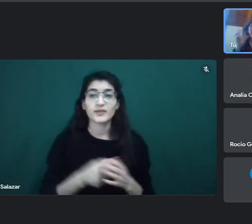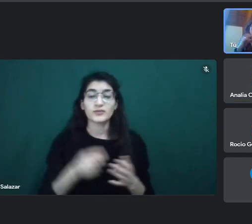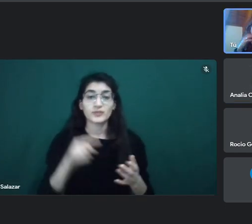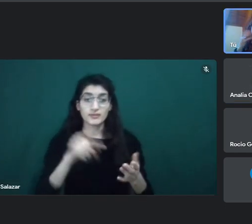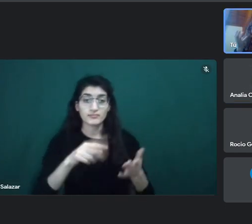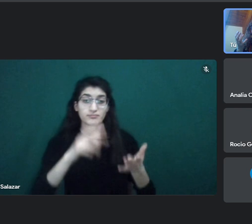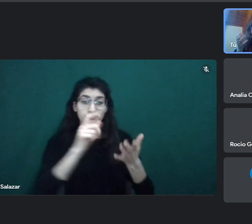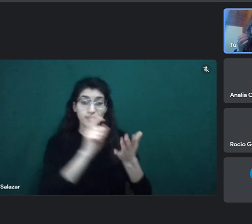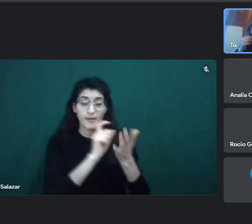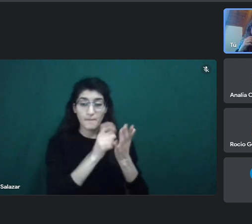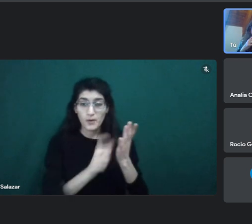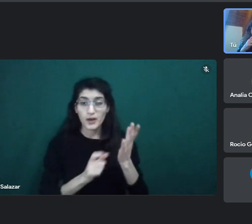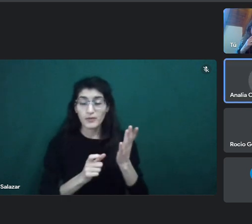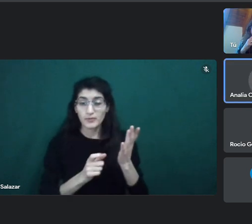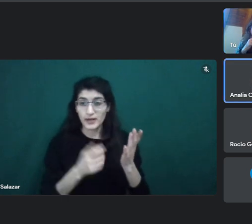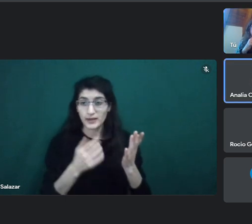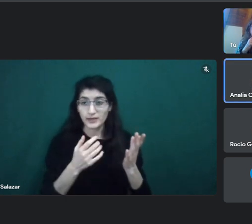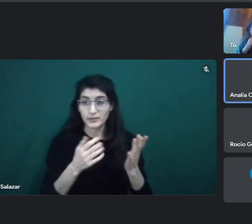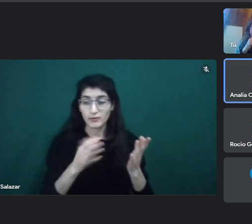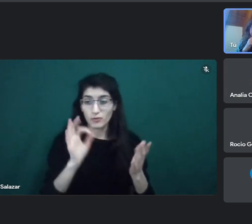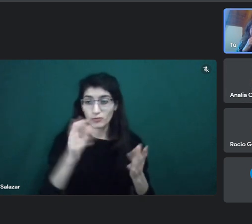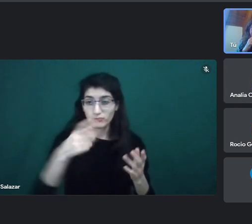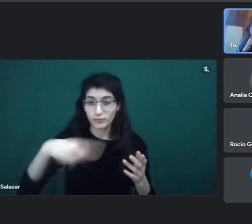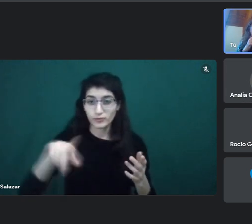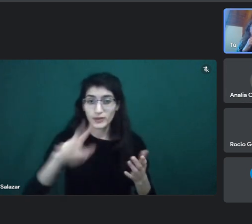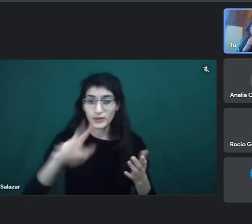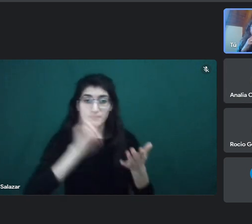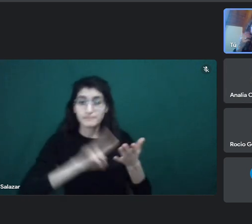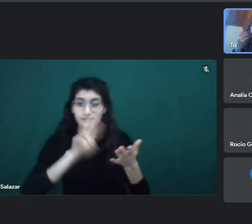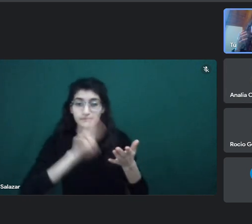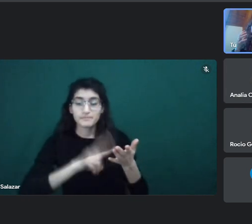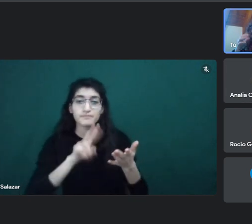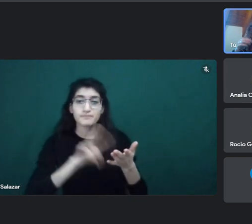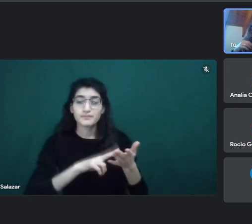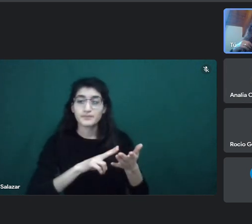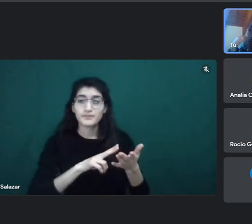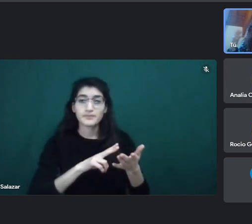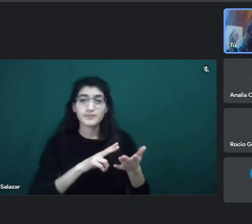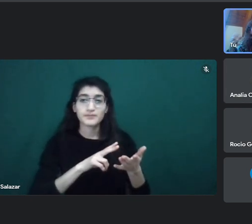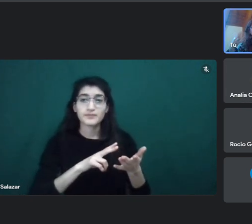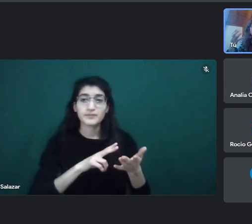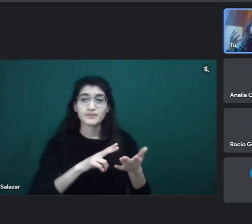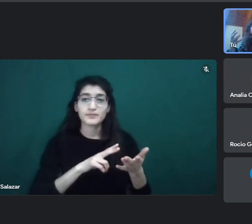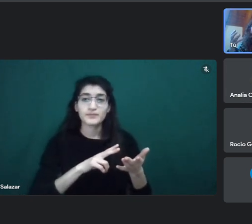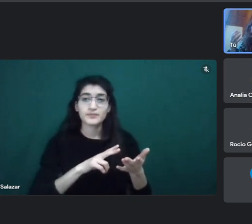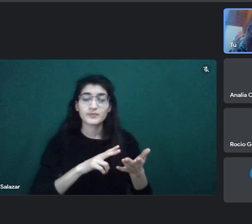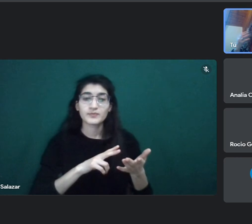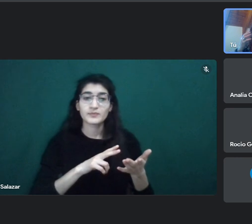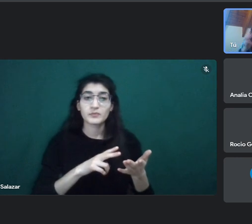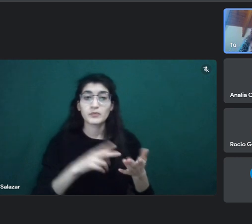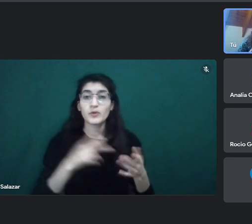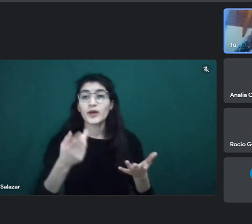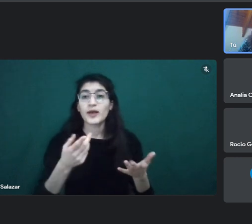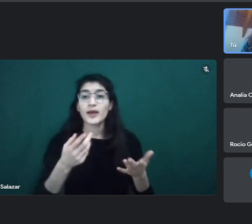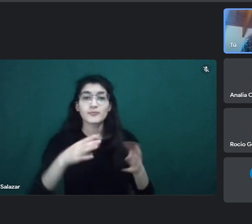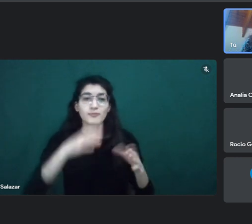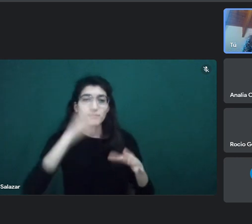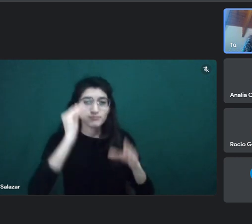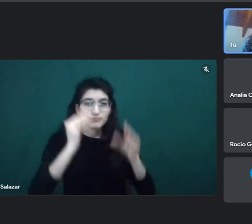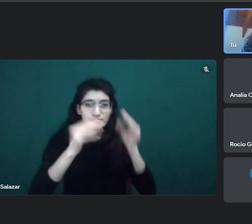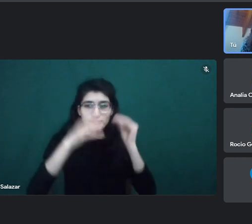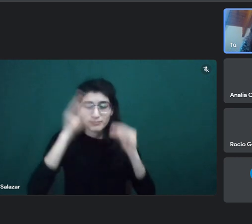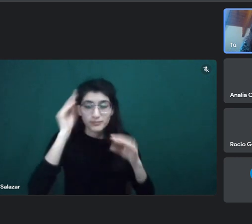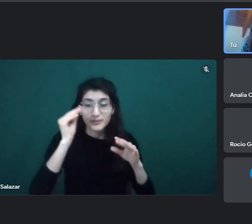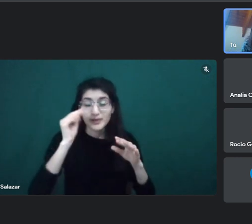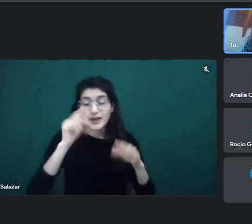sea, todos los que bueno. Están en la clase. Bueno. ¿Por qué vocabulario que tienen que ir incorporando de a poco para que después puedan centrarse en el